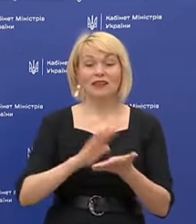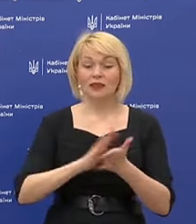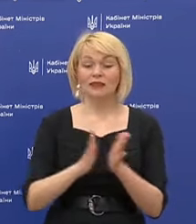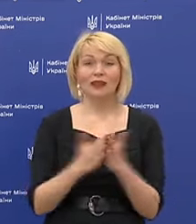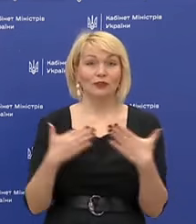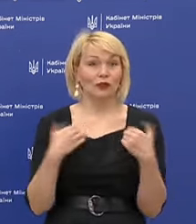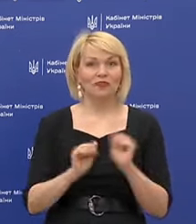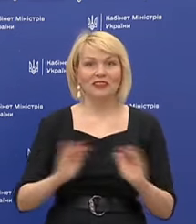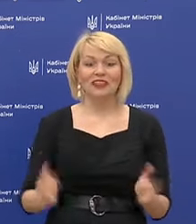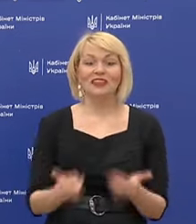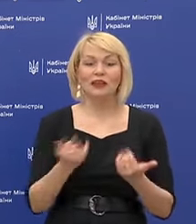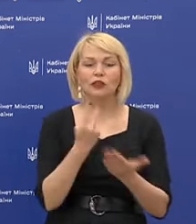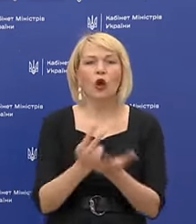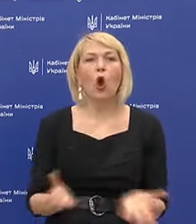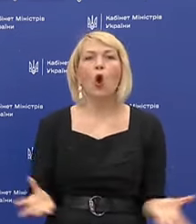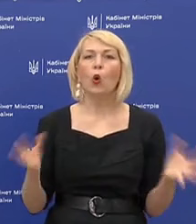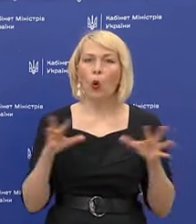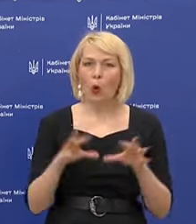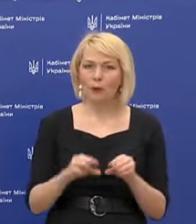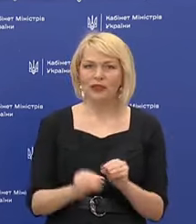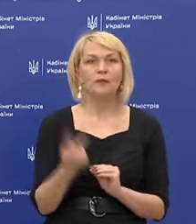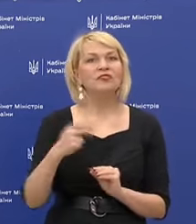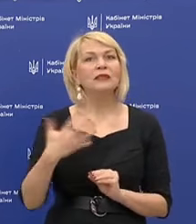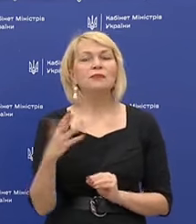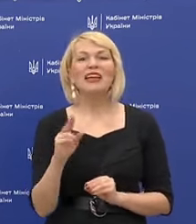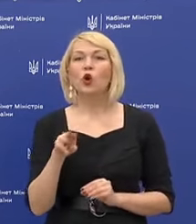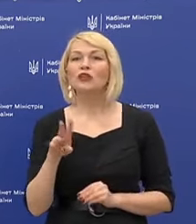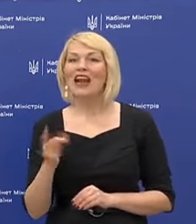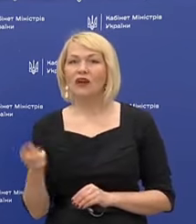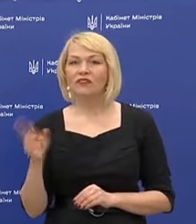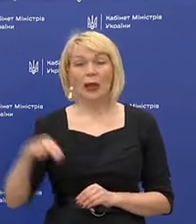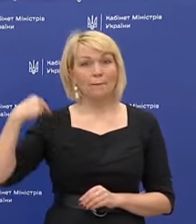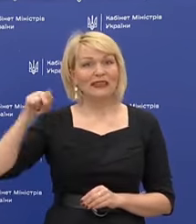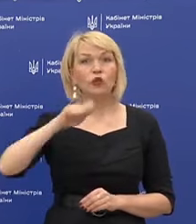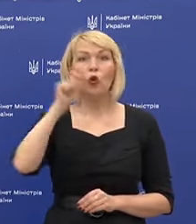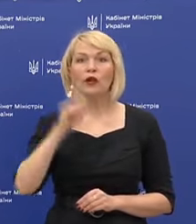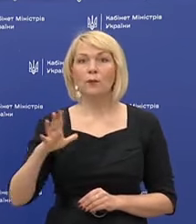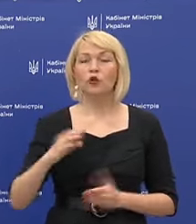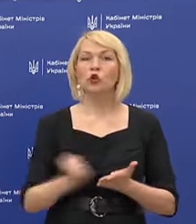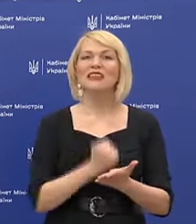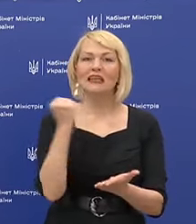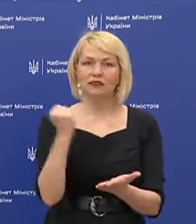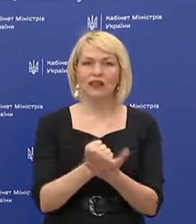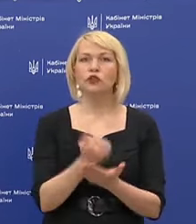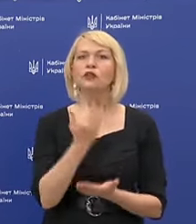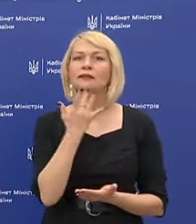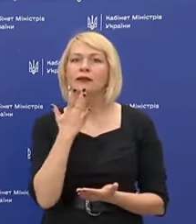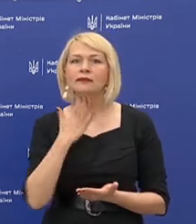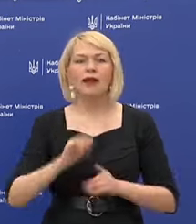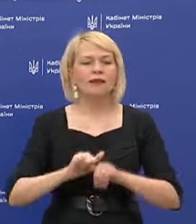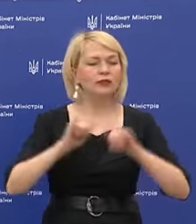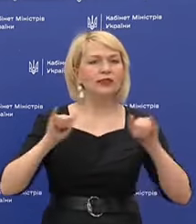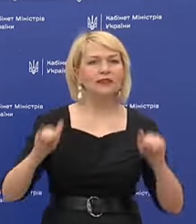дітей розглядається зараз комплексно. 25 травня президентом України було затверджено національну